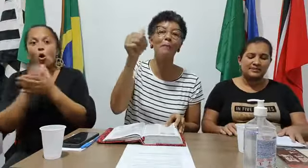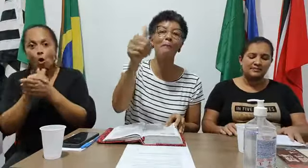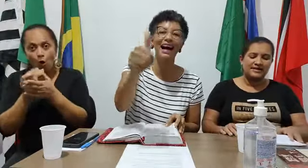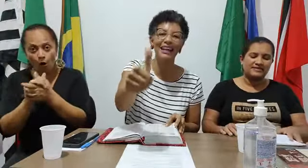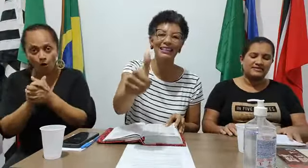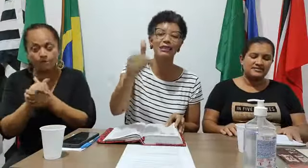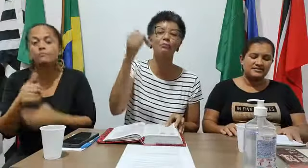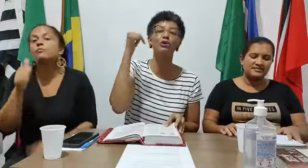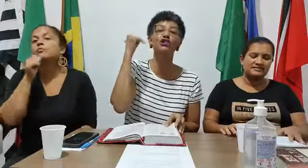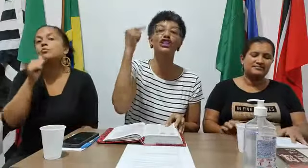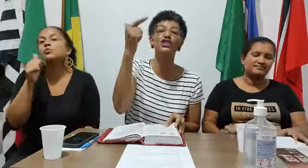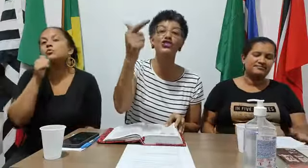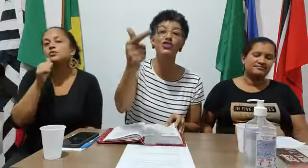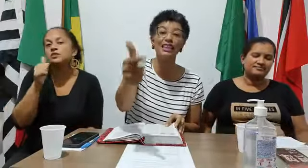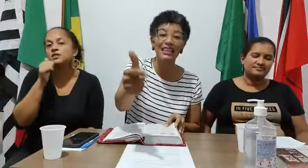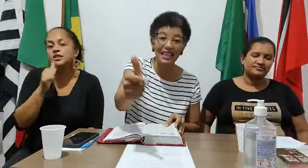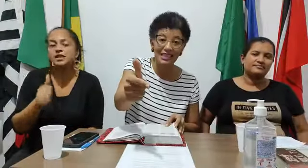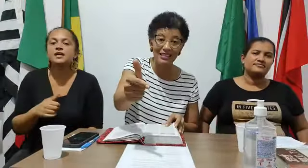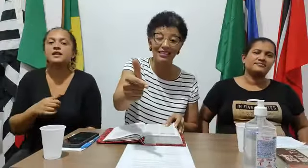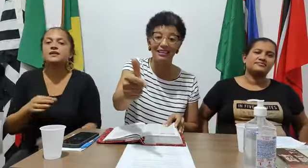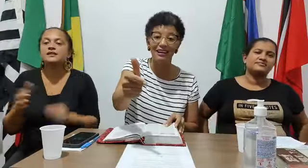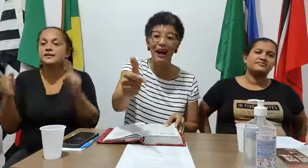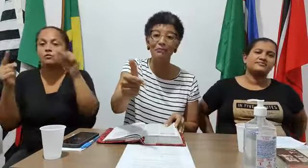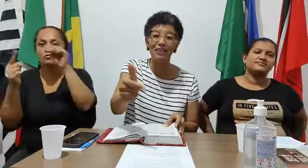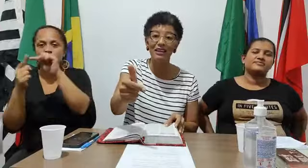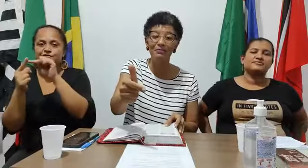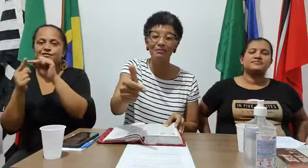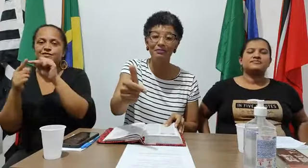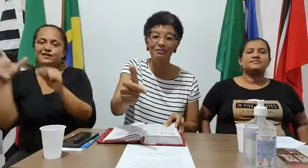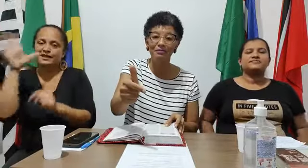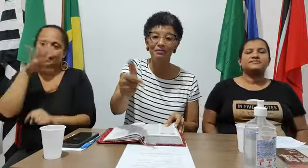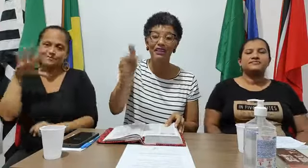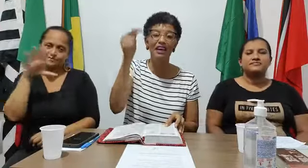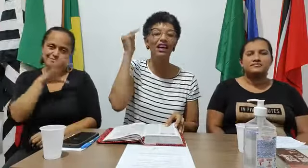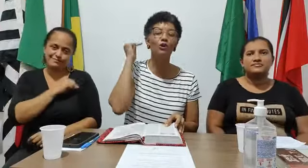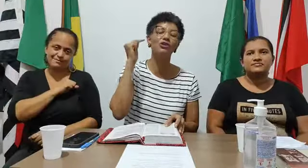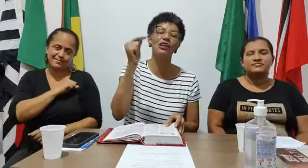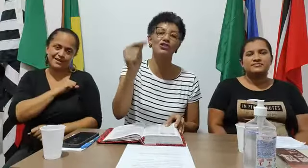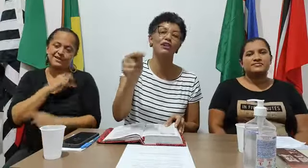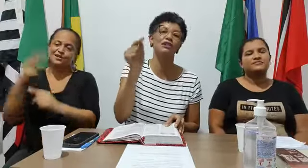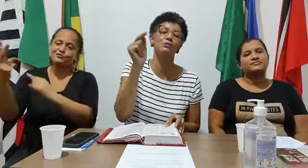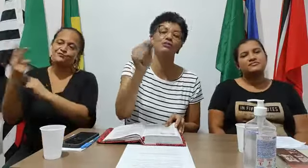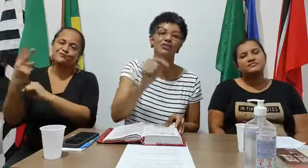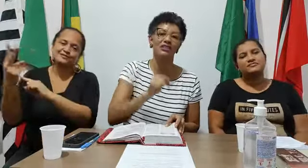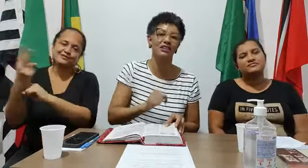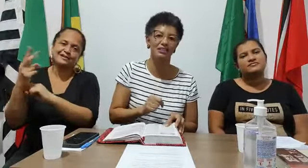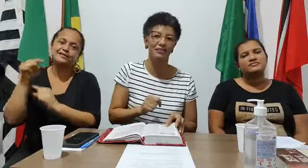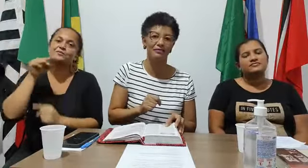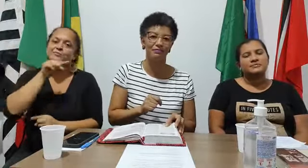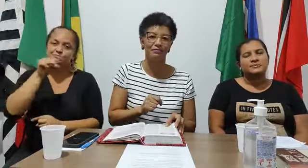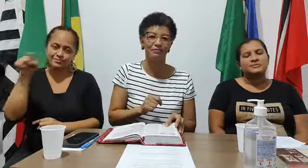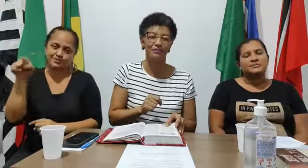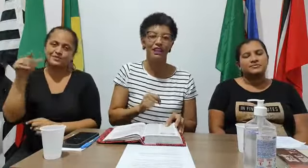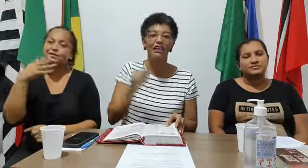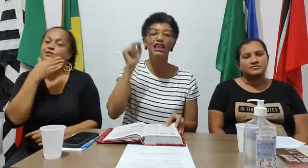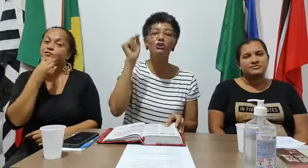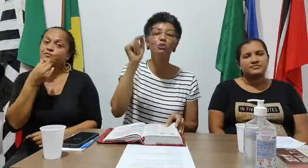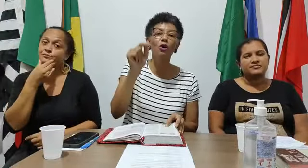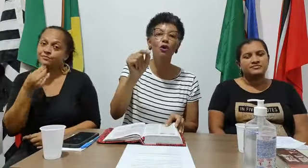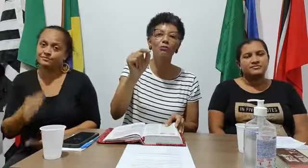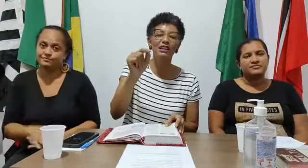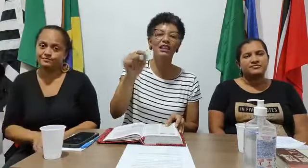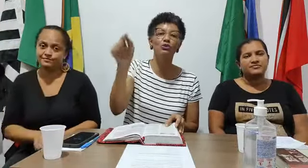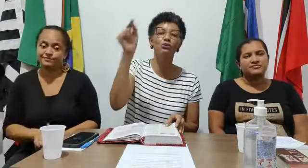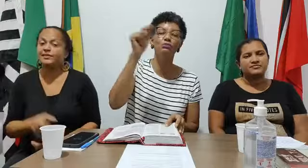serem amadas, protegidas, amém? Encorajadas por vocês.